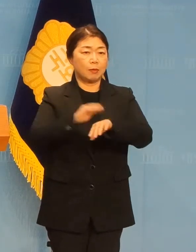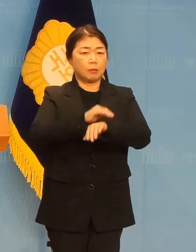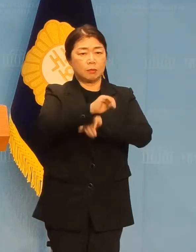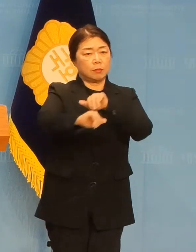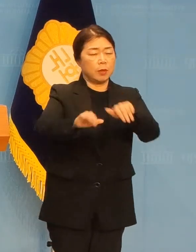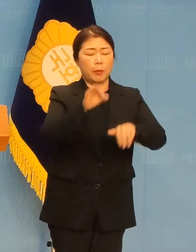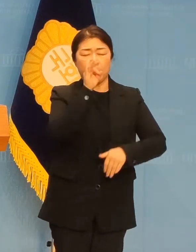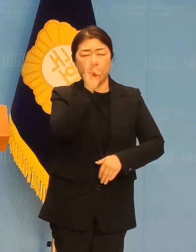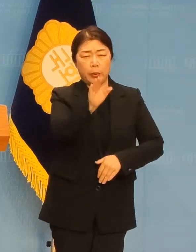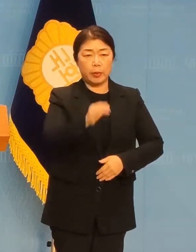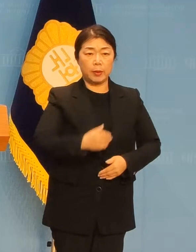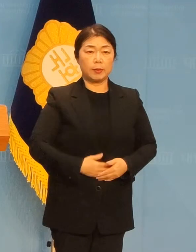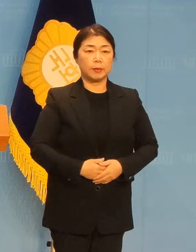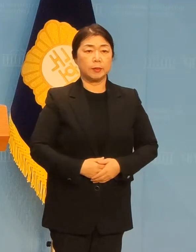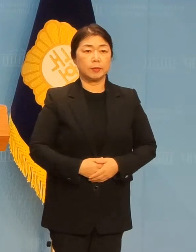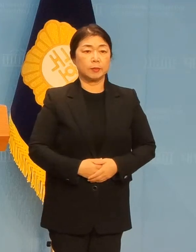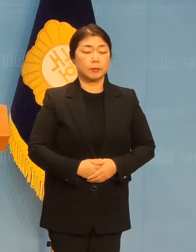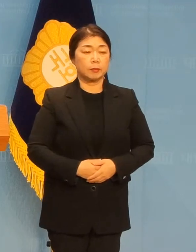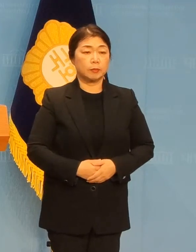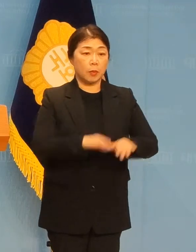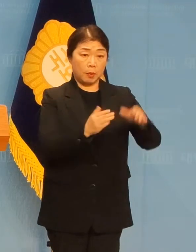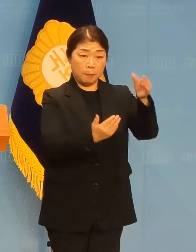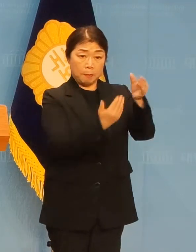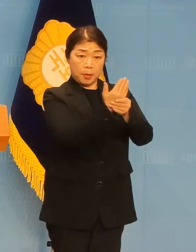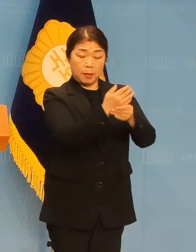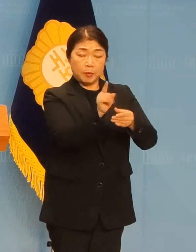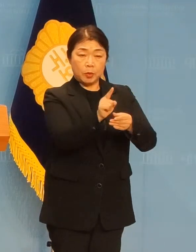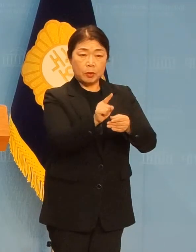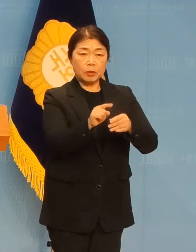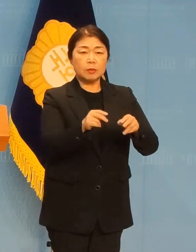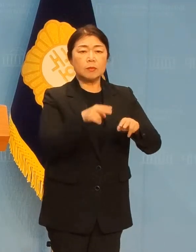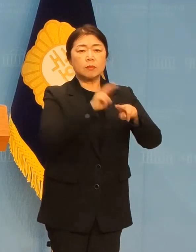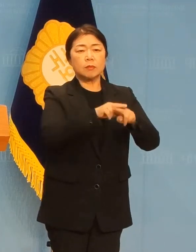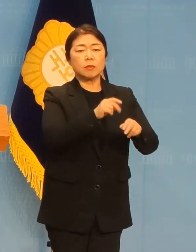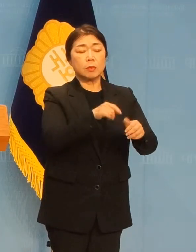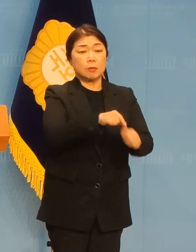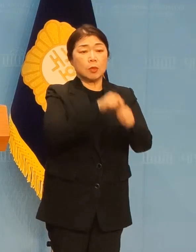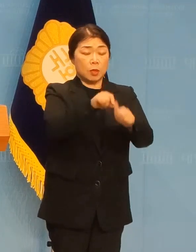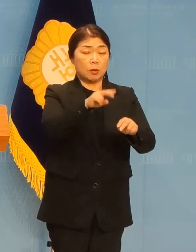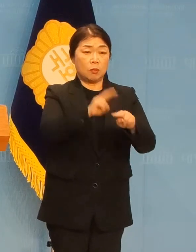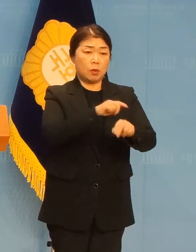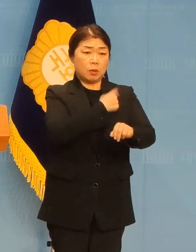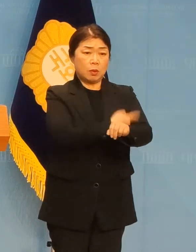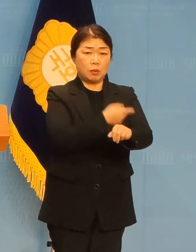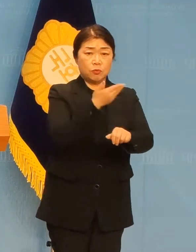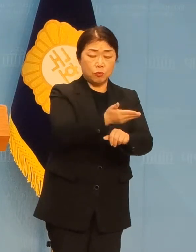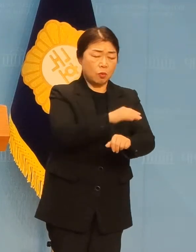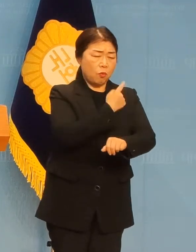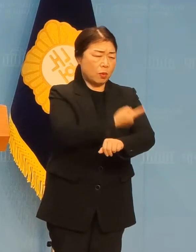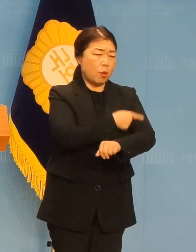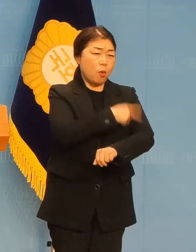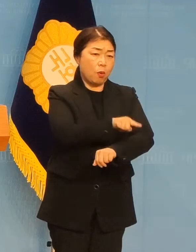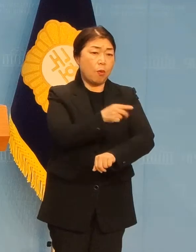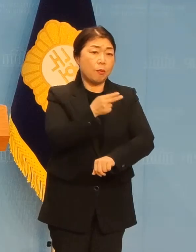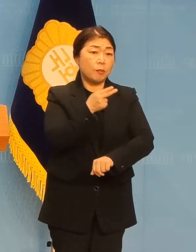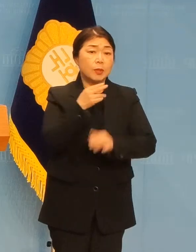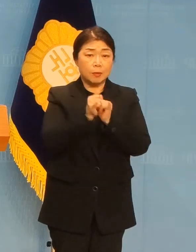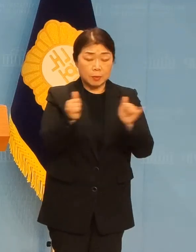없습니다. 이번 사태의 본질은 인사 권한도 없고 인사 라인에도 없는 김현지